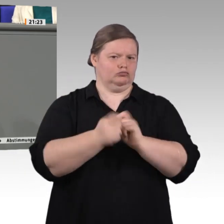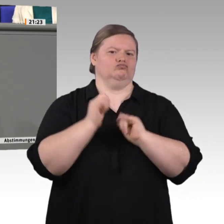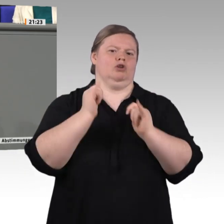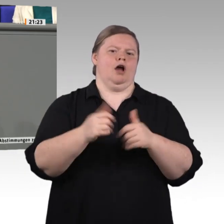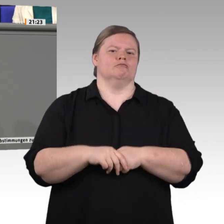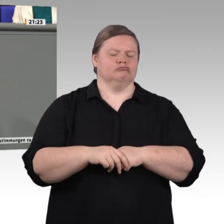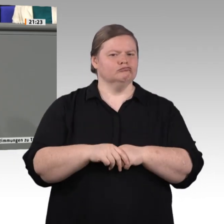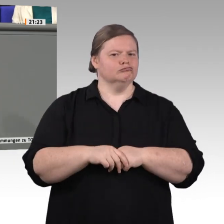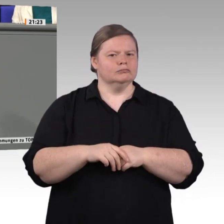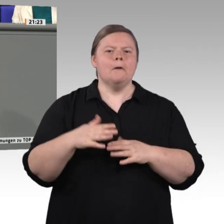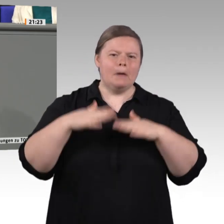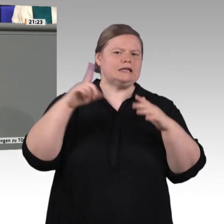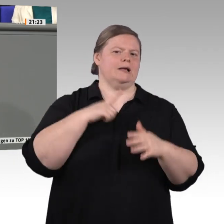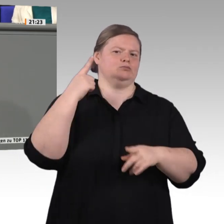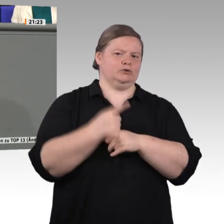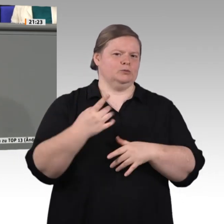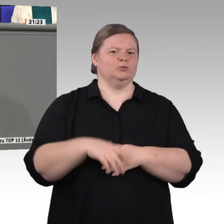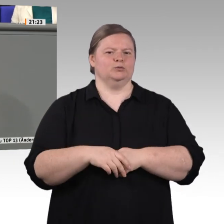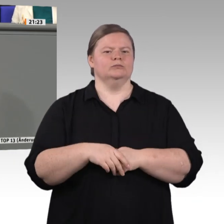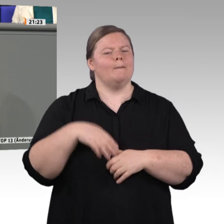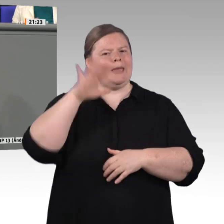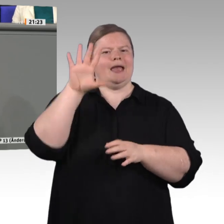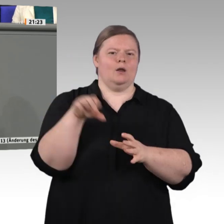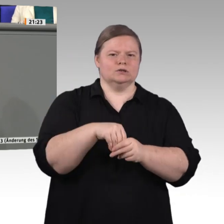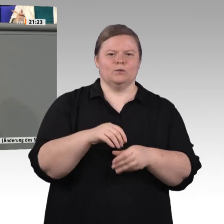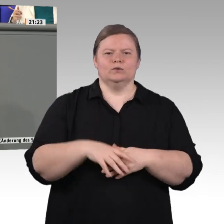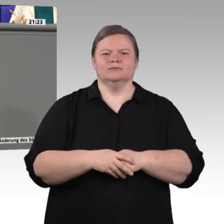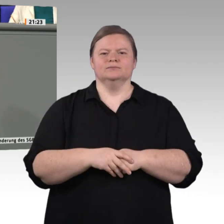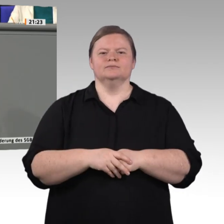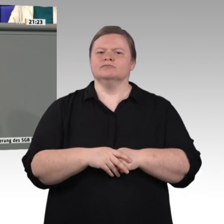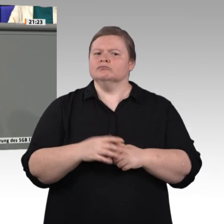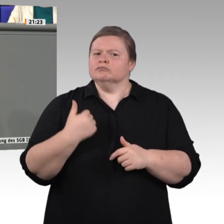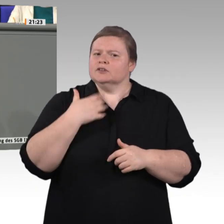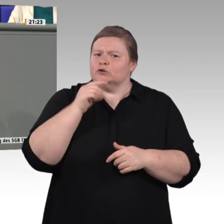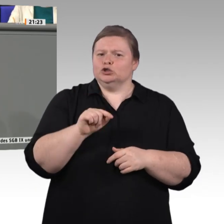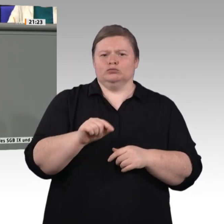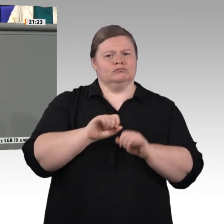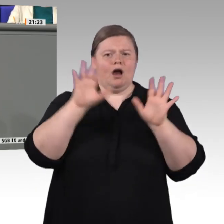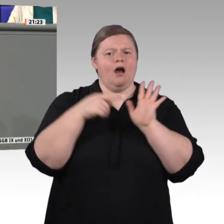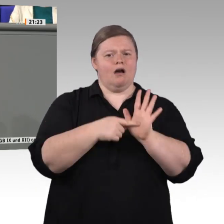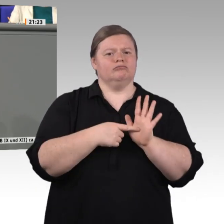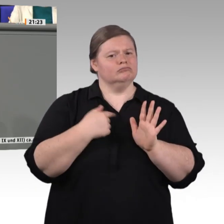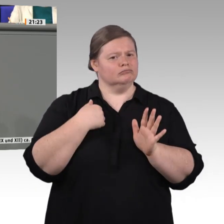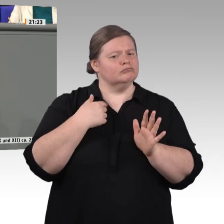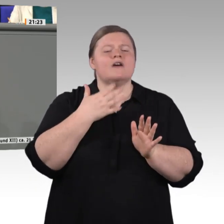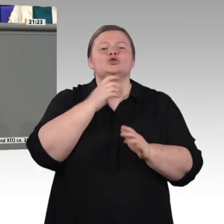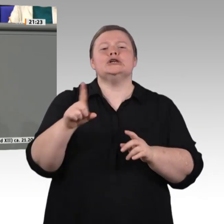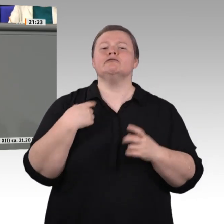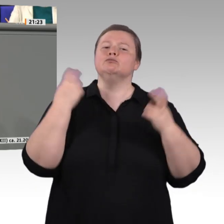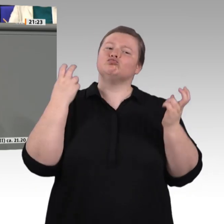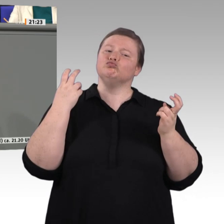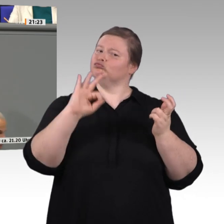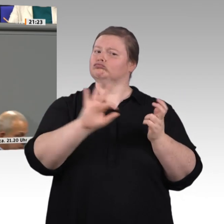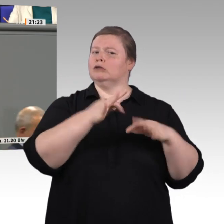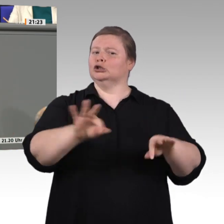uns ja nicht ausruhen. Wir wollen die Situation und wir werden die Situation von Menschen mit Behinderungen Stück um Stück